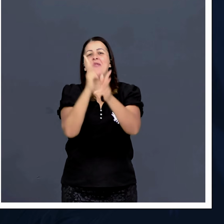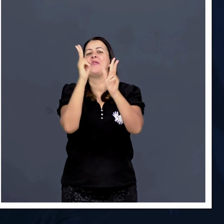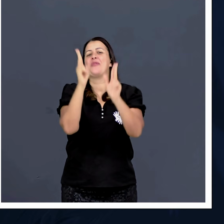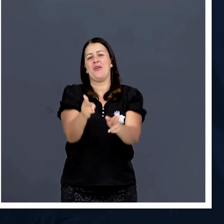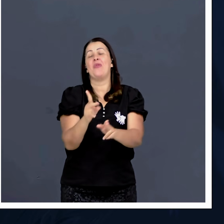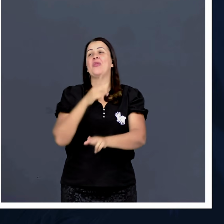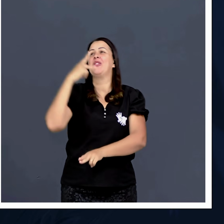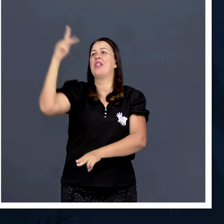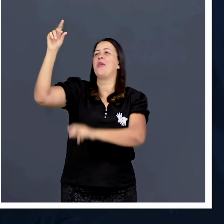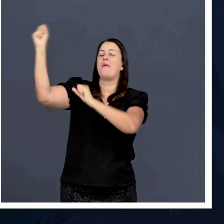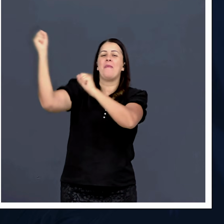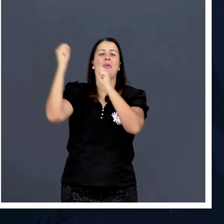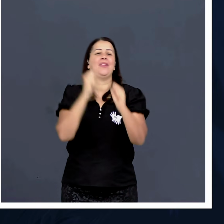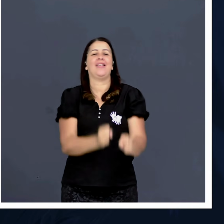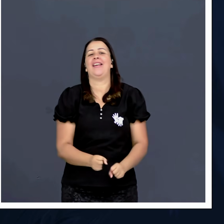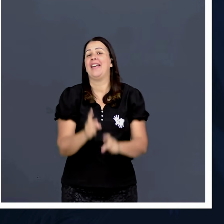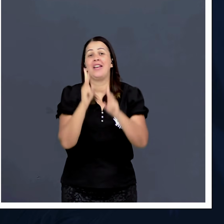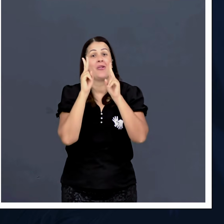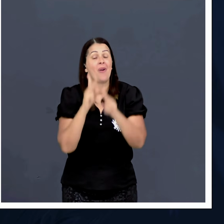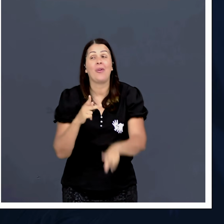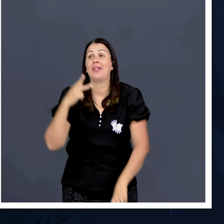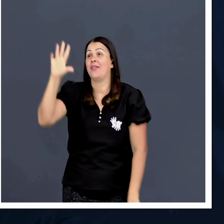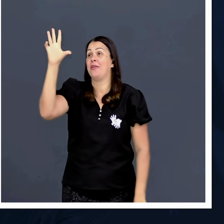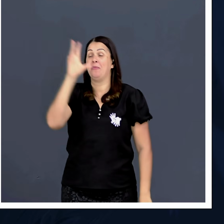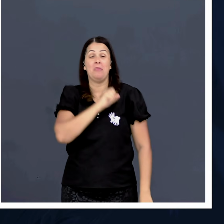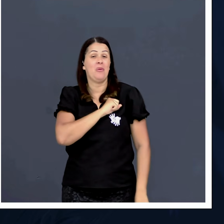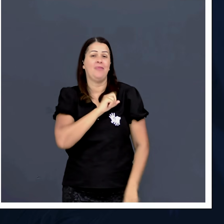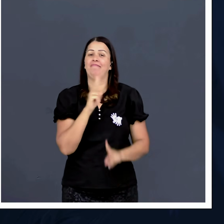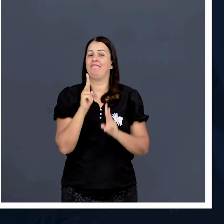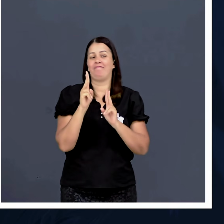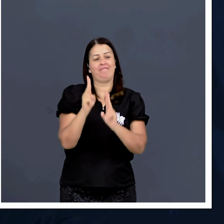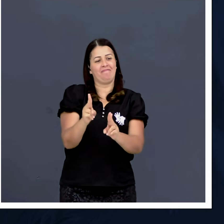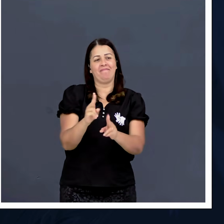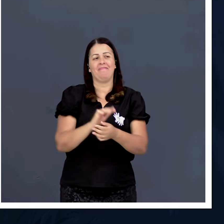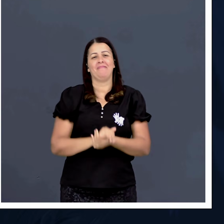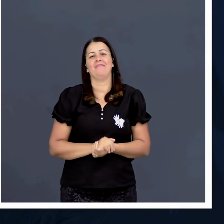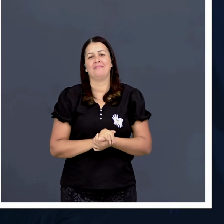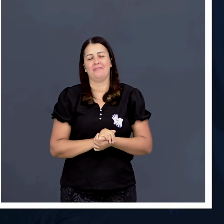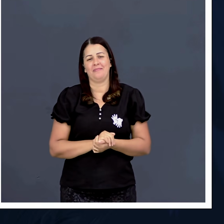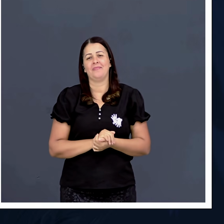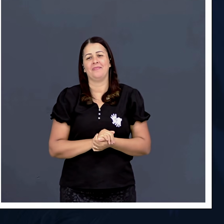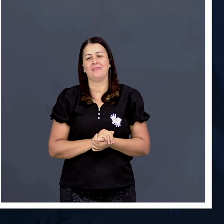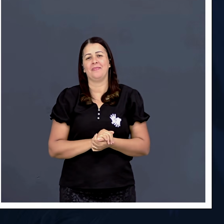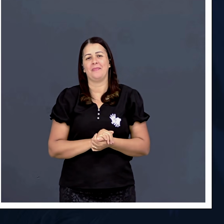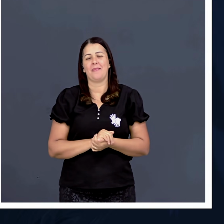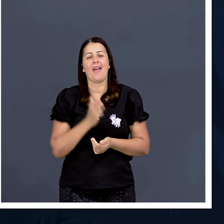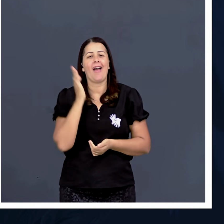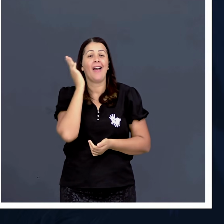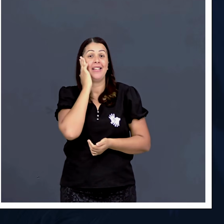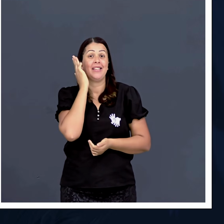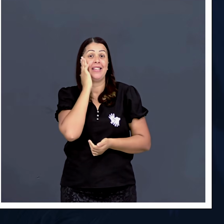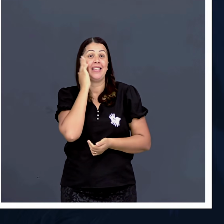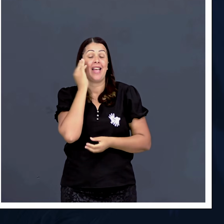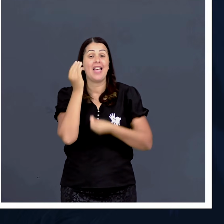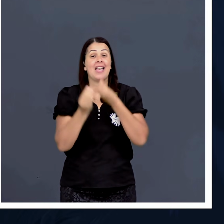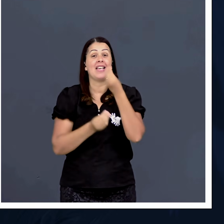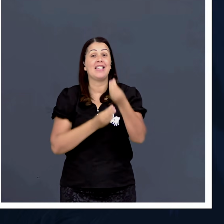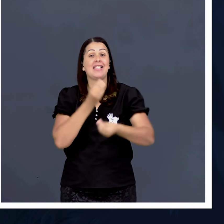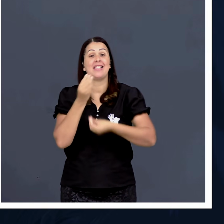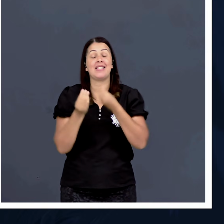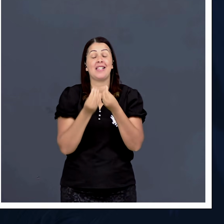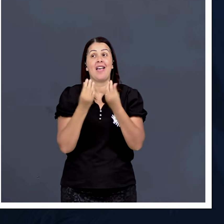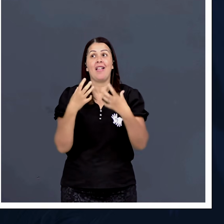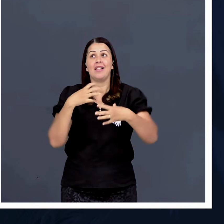seu poder continua o mesmo, o seu amor continua o mesmo. Entender essa